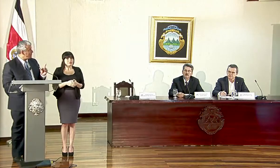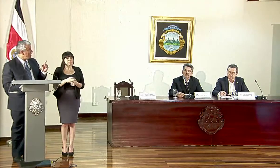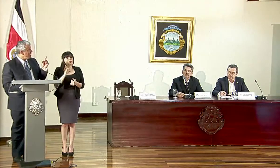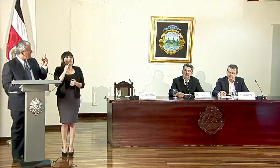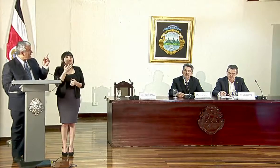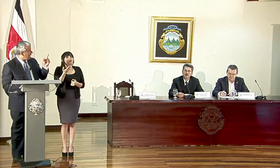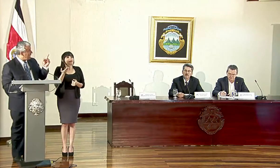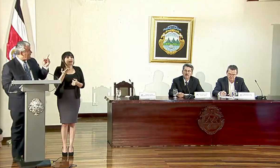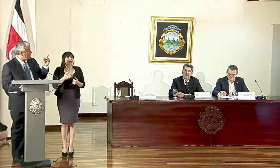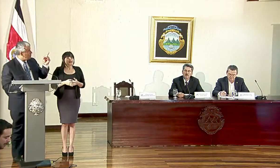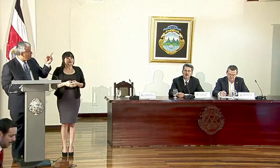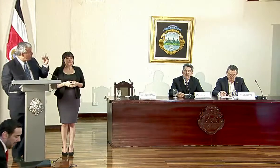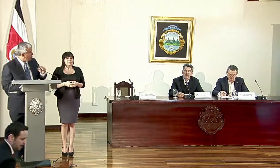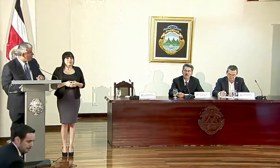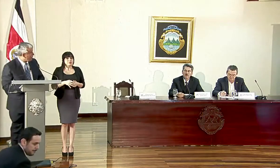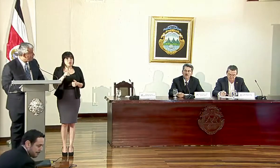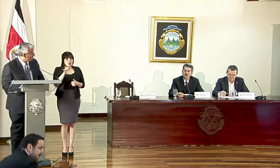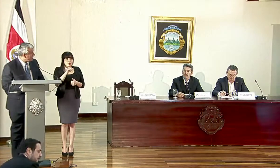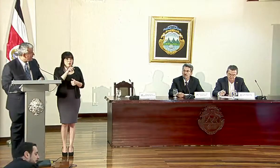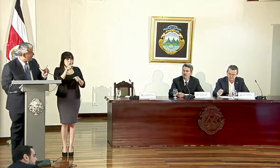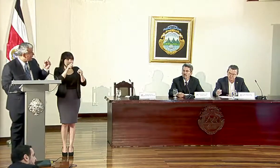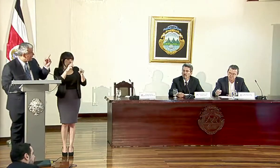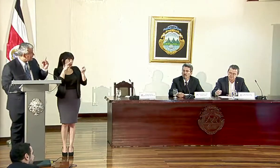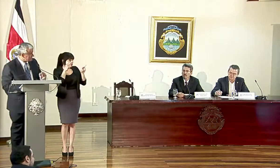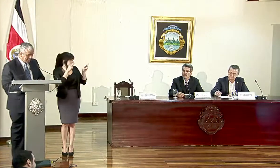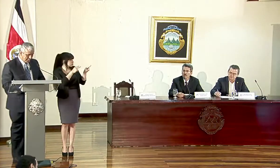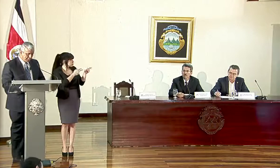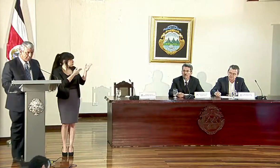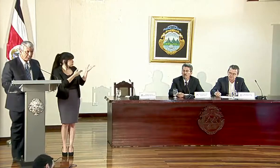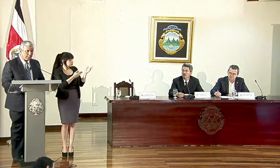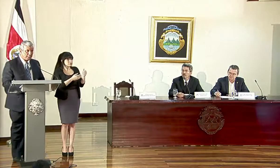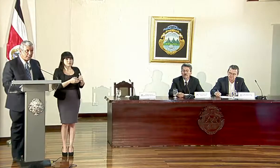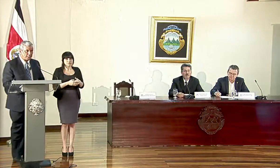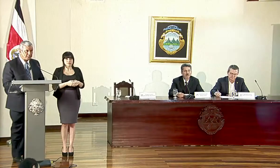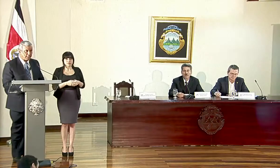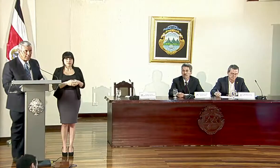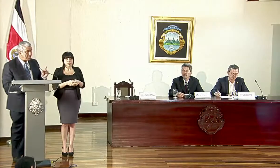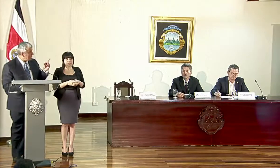manera que, como lo podemos ver